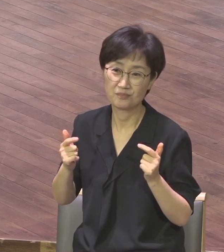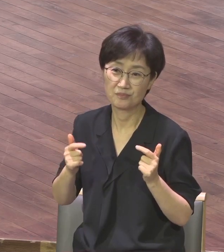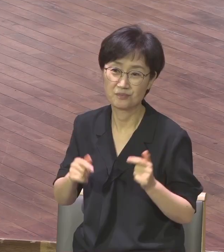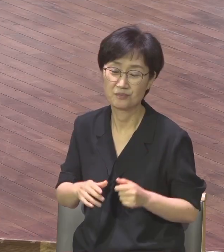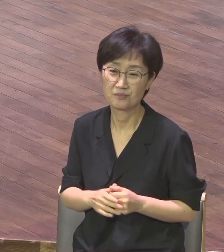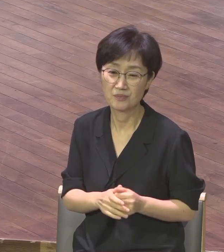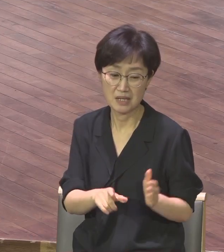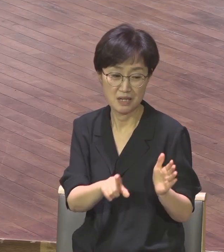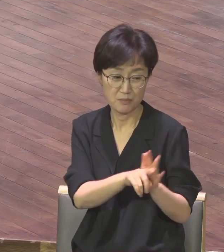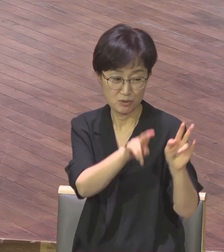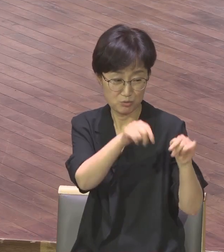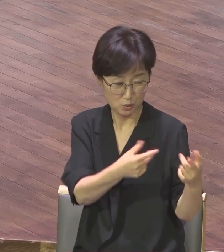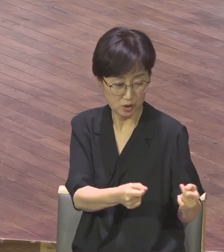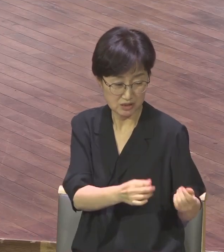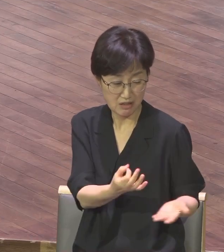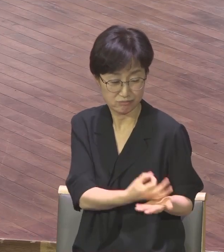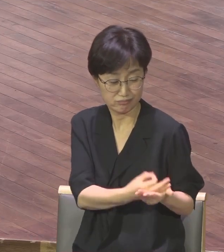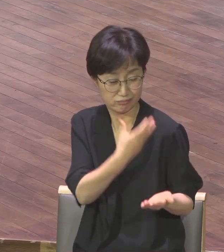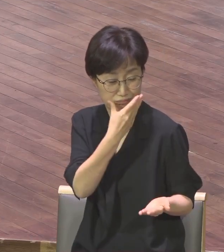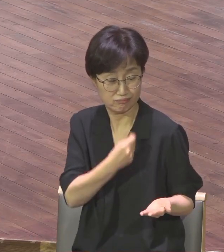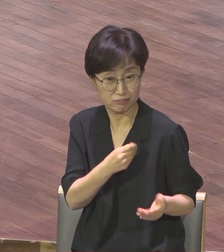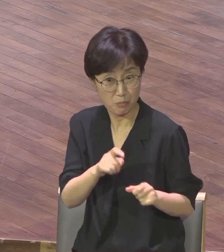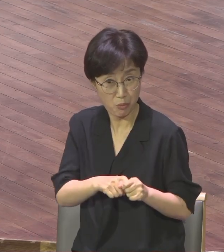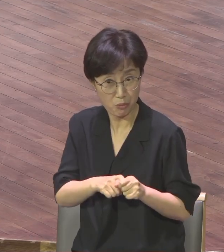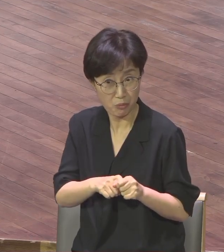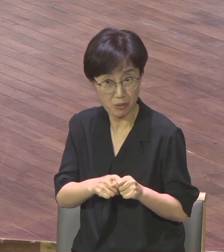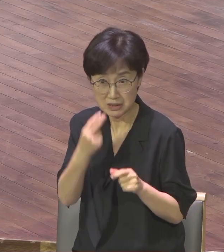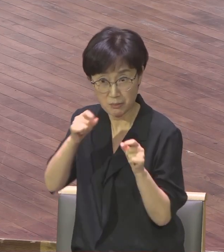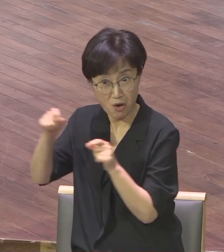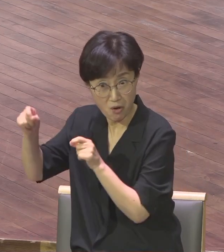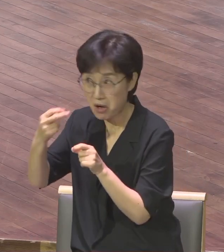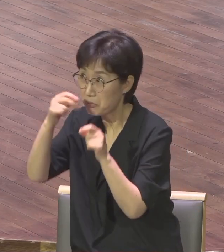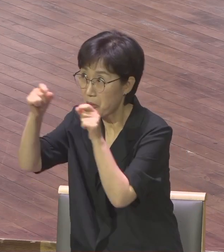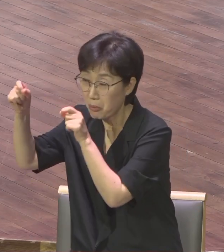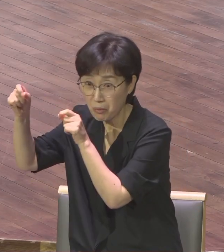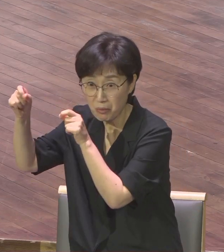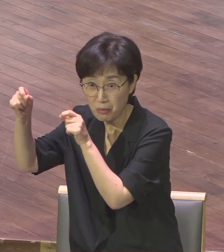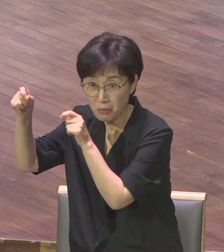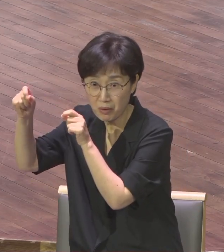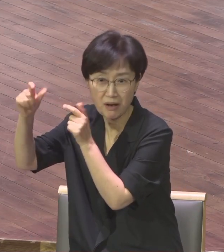불신자처럼 잘 먹고 돈 많이 벌어서 행복하게 살아라고 살려둔 거 아니에요.